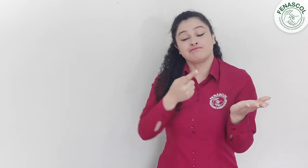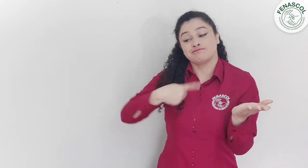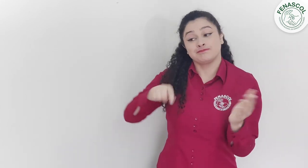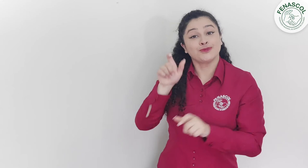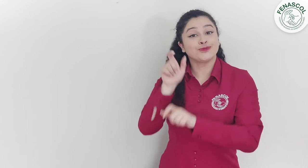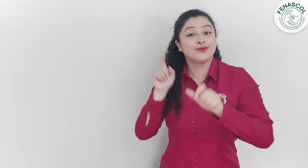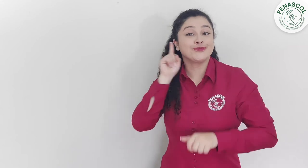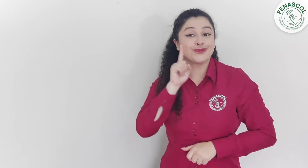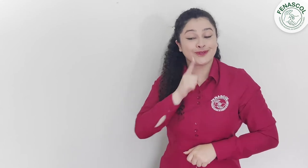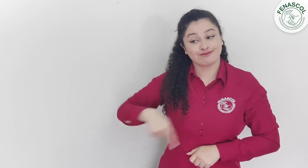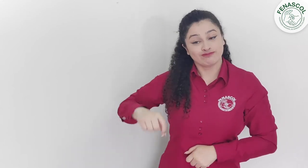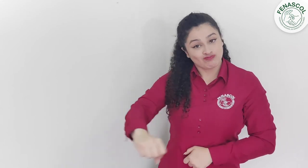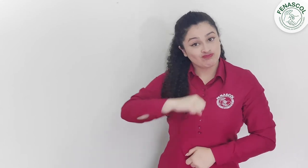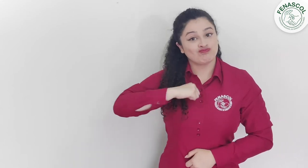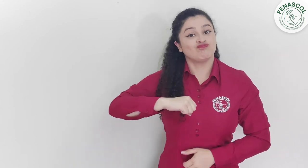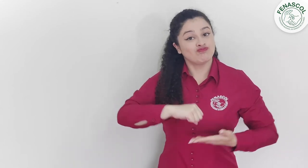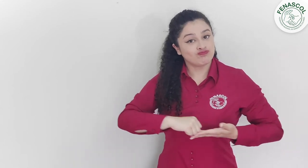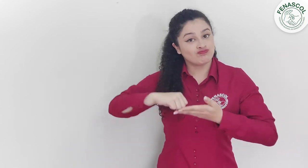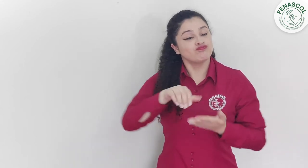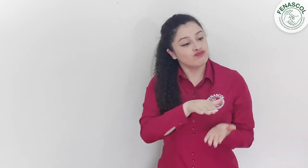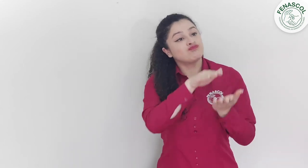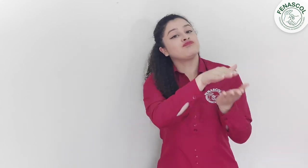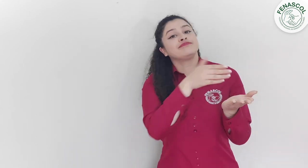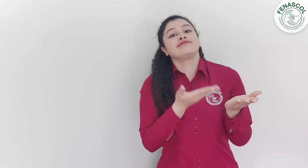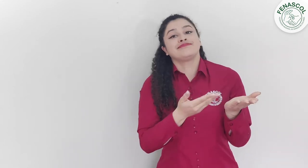y así visibilizar los derechos de las personas sordas.